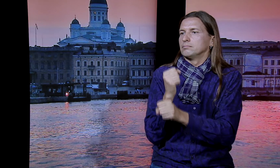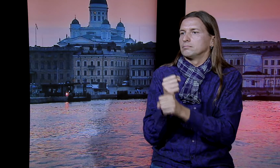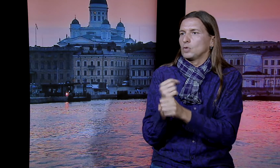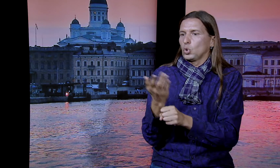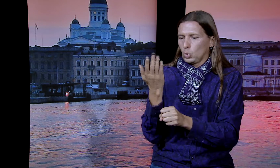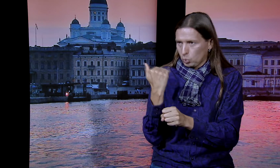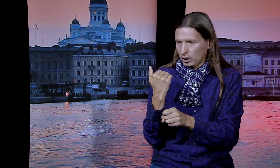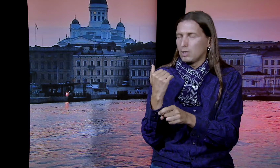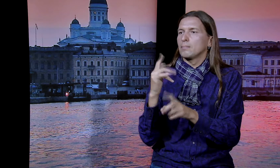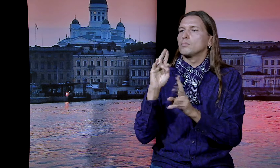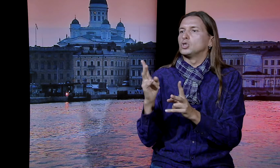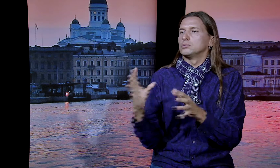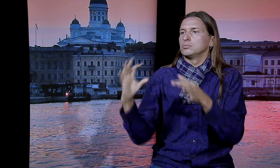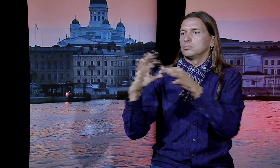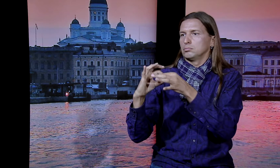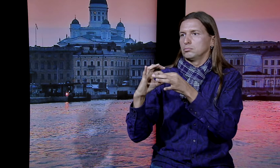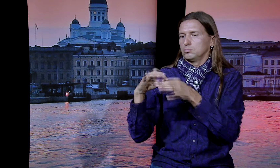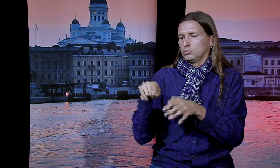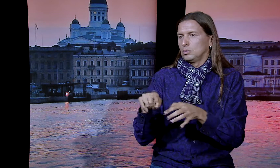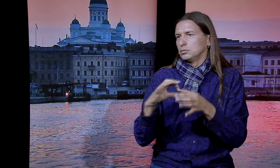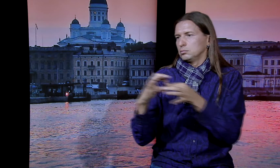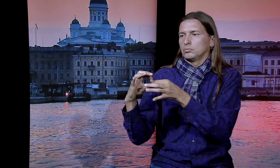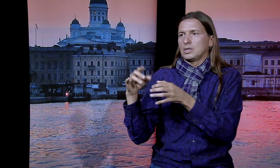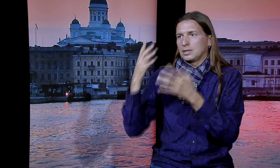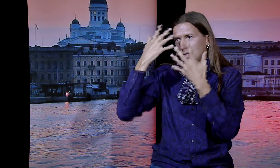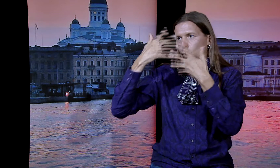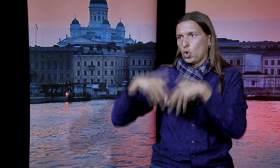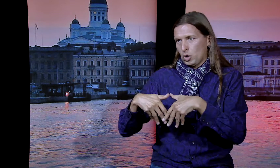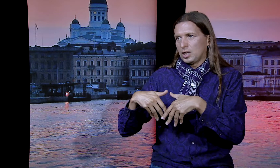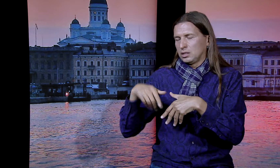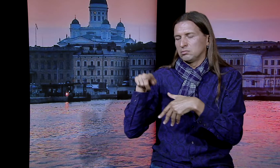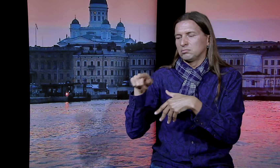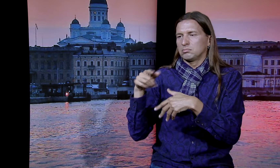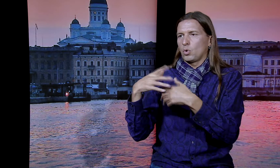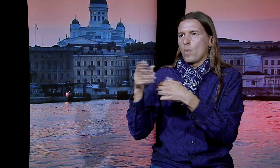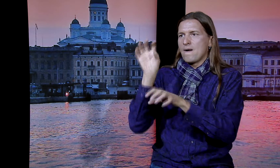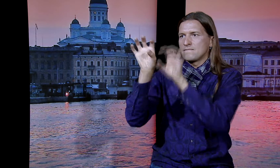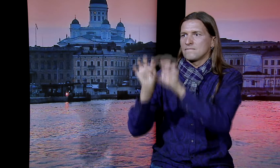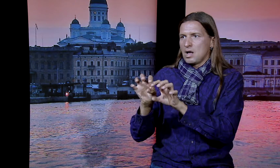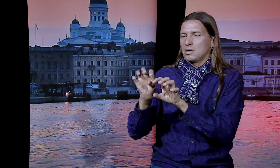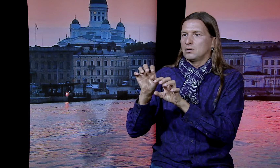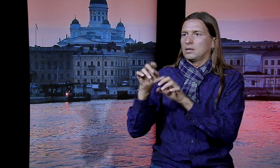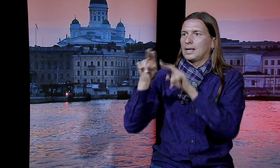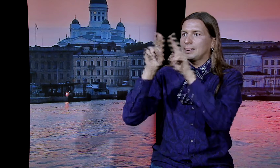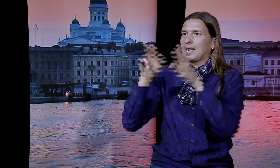Perussanakirja-hankkeen rahoitus tehtiin yhteistyösopimuksella raha-automaattiyhdistyksen kanssa. Sanakirjatyö jatkui